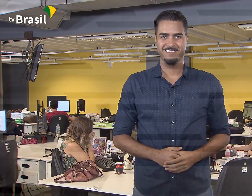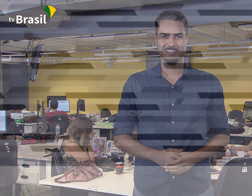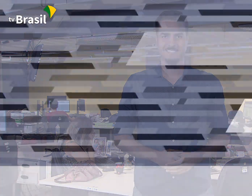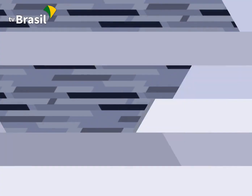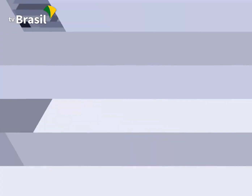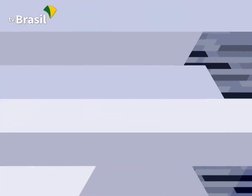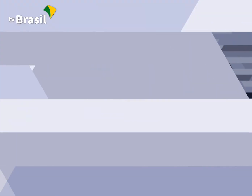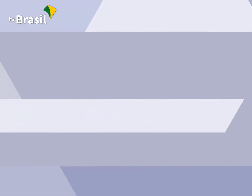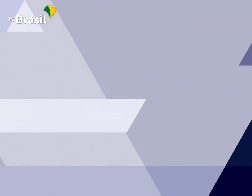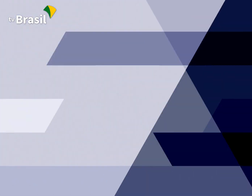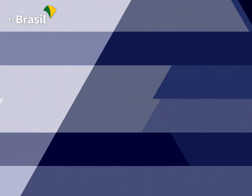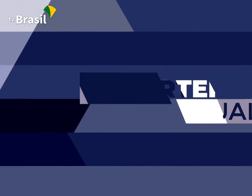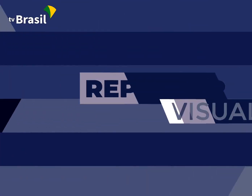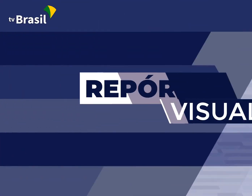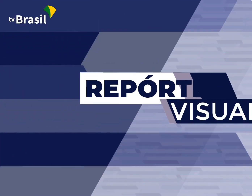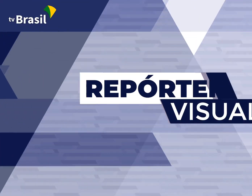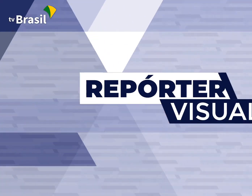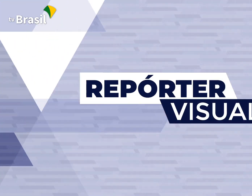Libras.